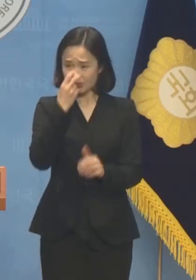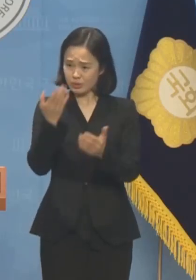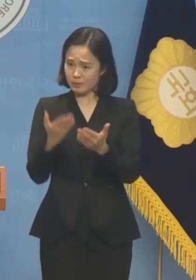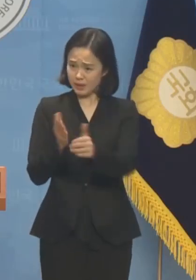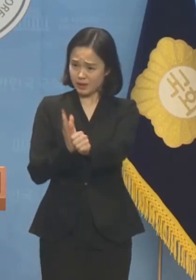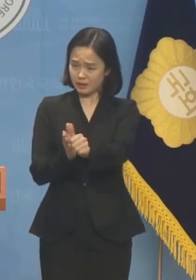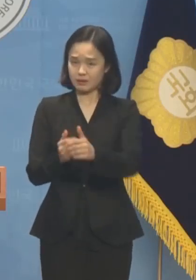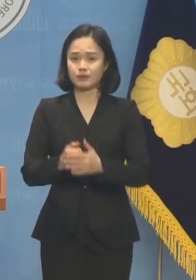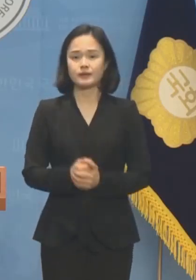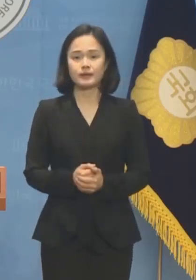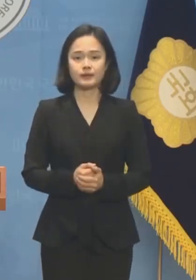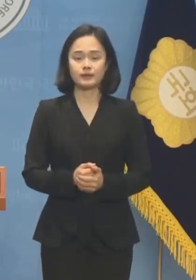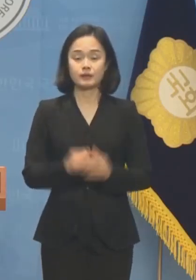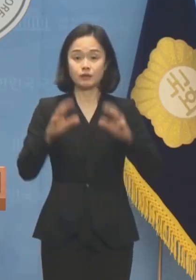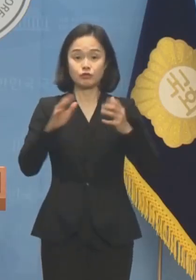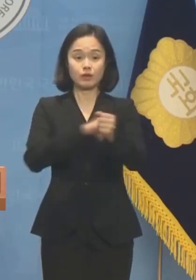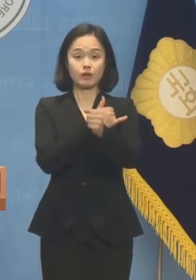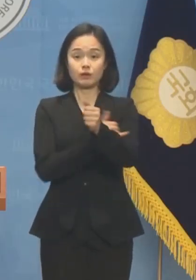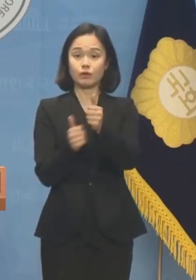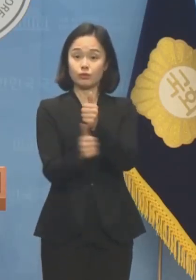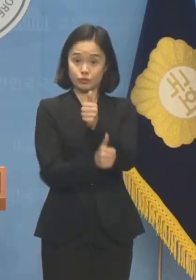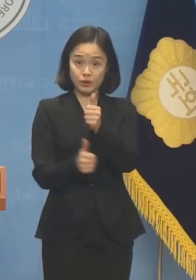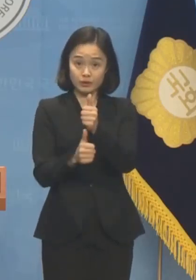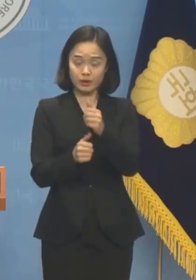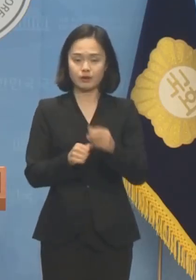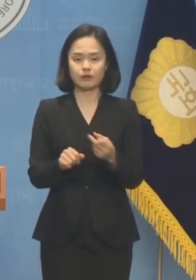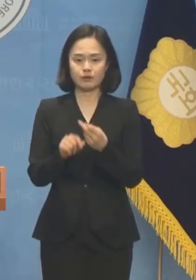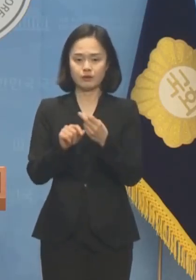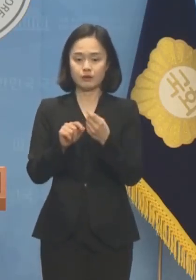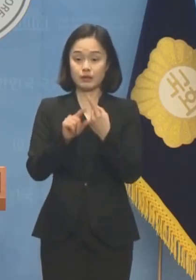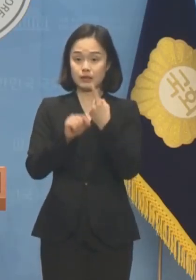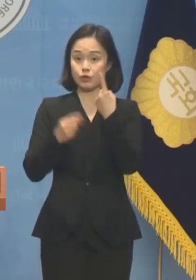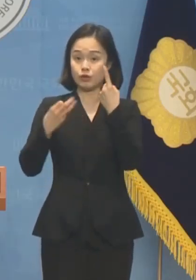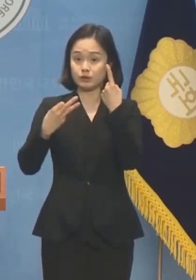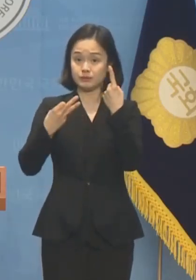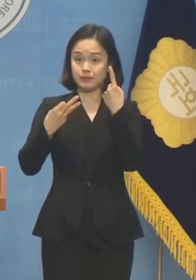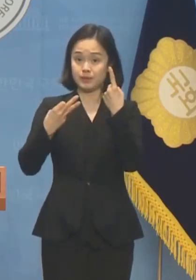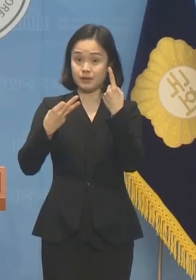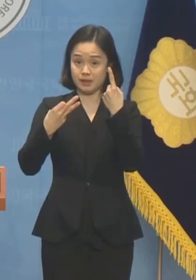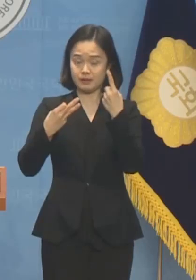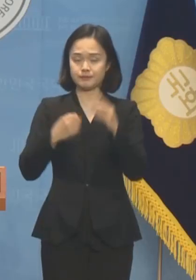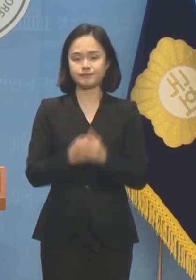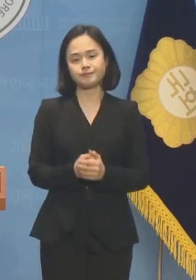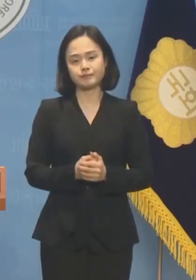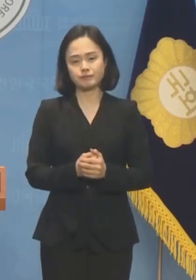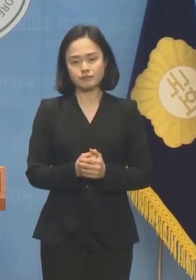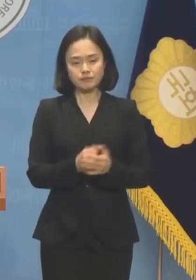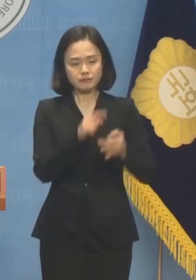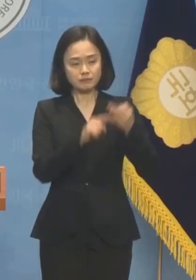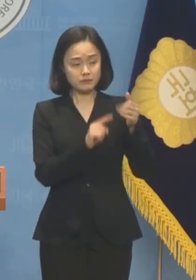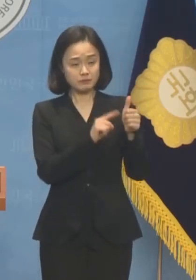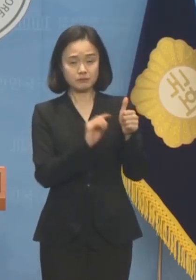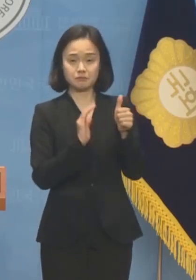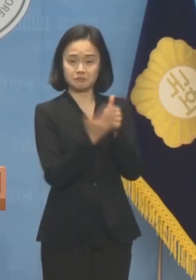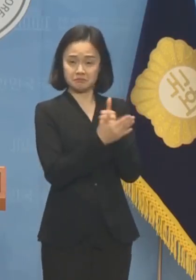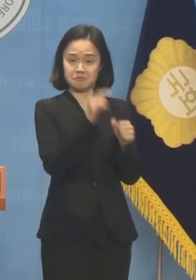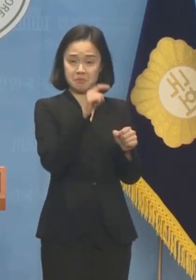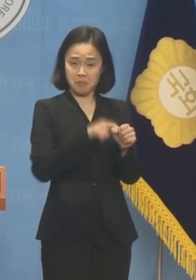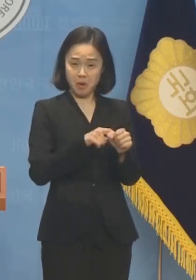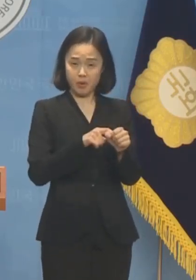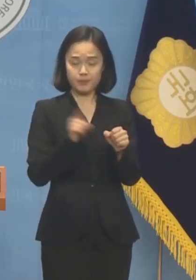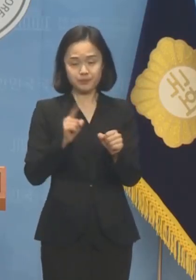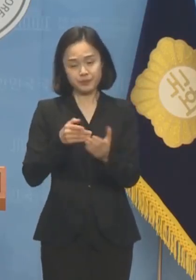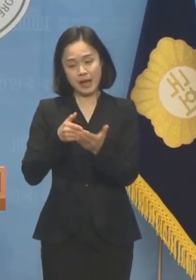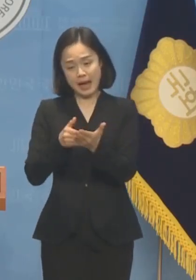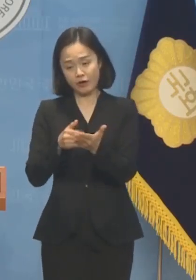국가인권위원회가 오는 13일에 사실상 윤석열 지키기를 위한 안건 심의를 하겠다고 밝혔습니다.